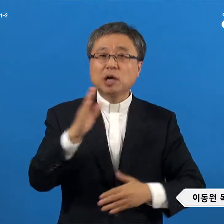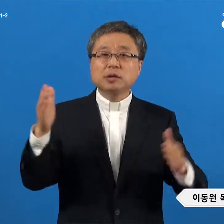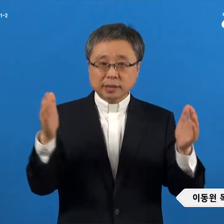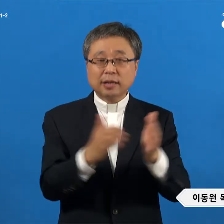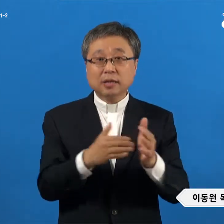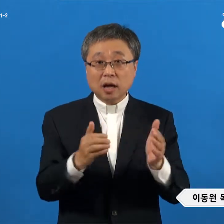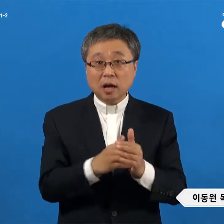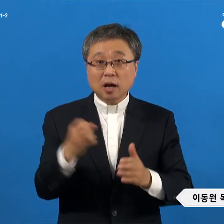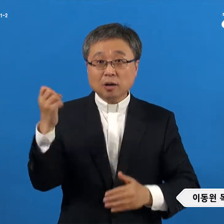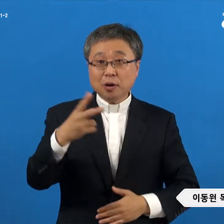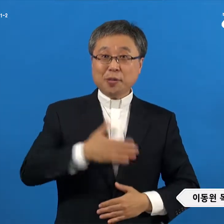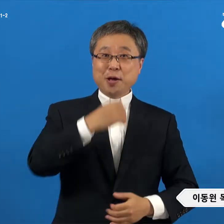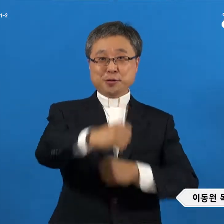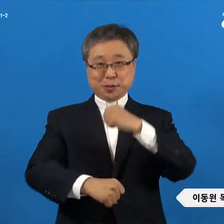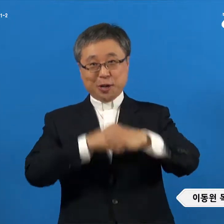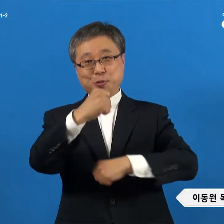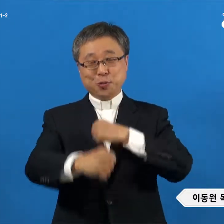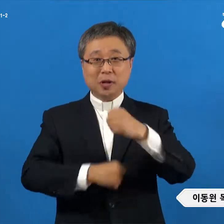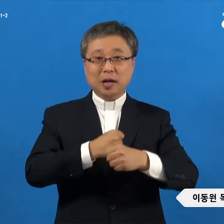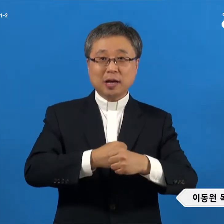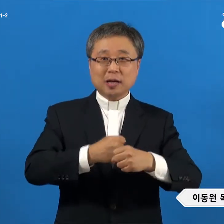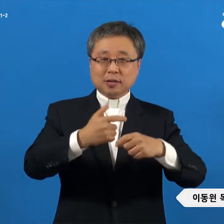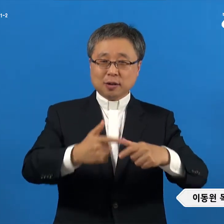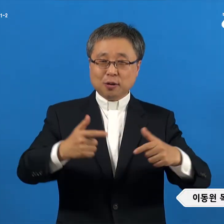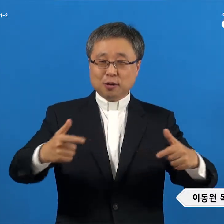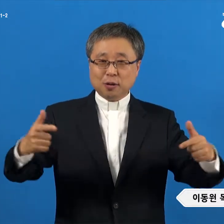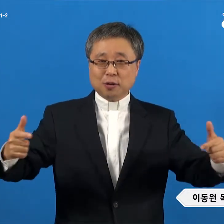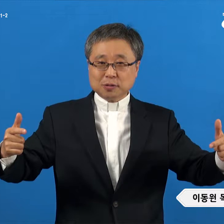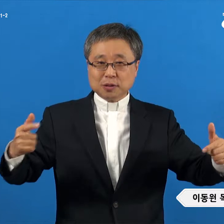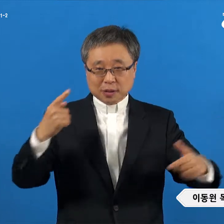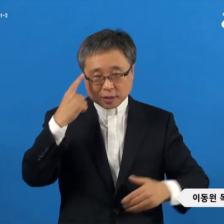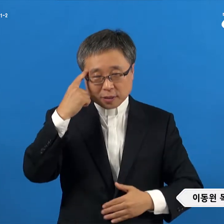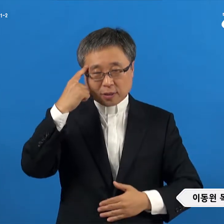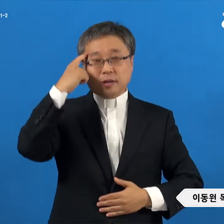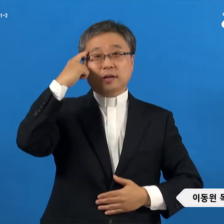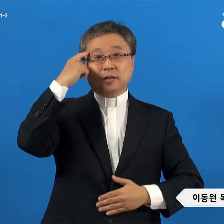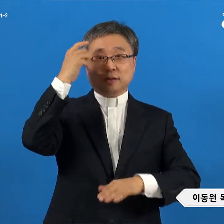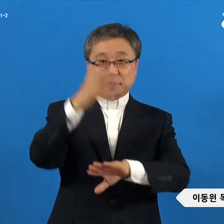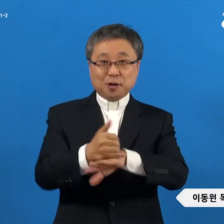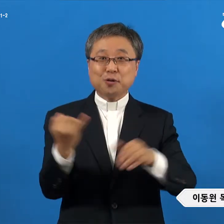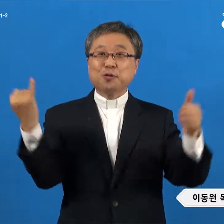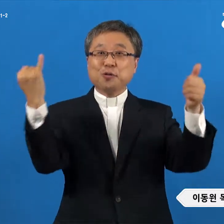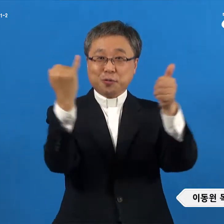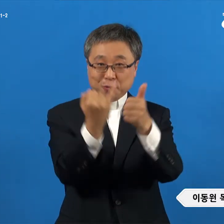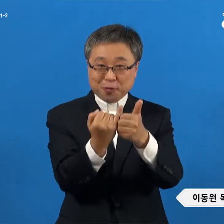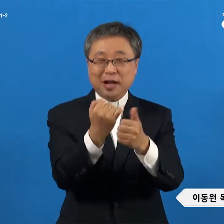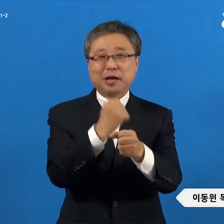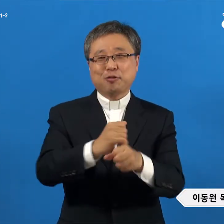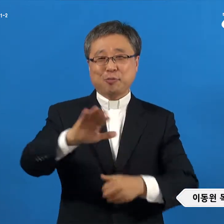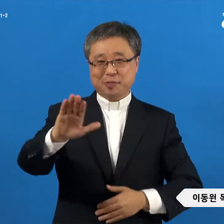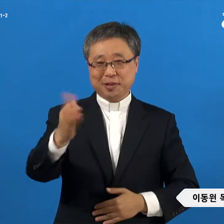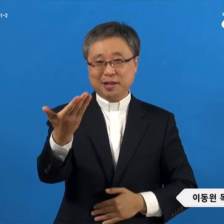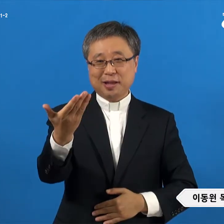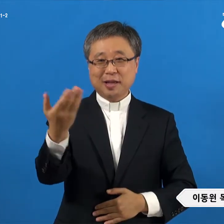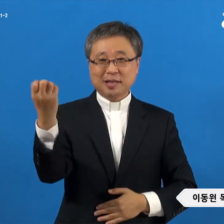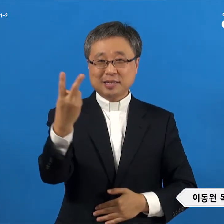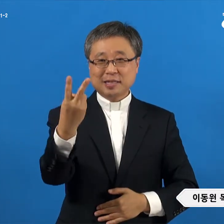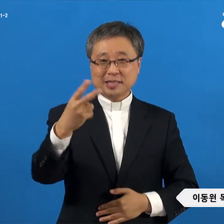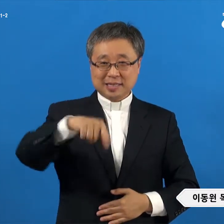그리고 나는 자유로구나. 이걸 서서히 받아들입니다. 그리고 드디어 결혼을 하게 됩니다. 이 사람이. 자기 아내와 함께